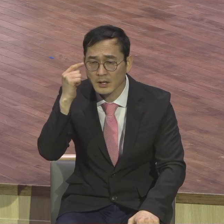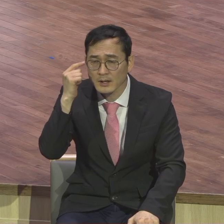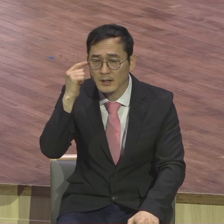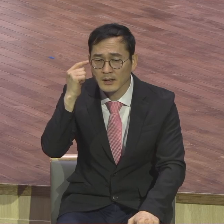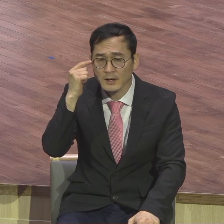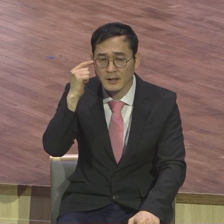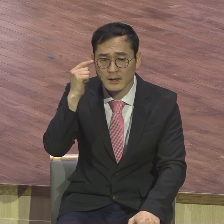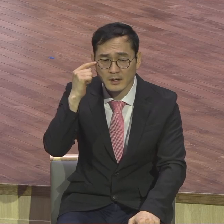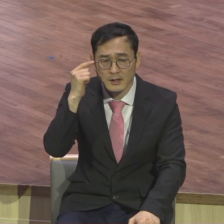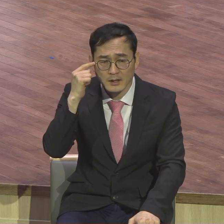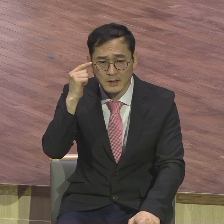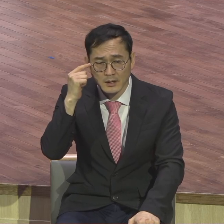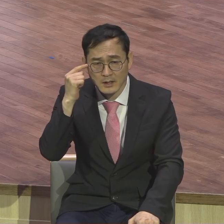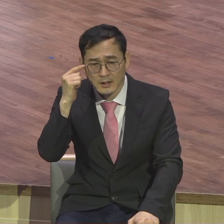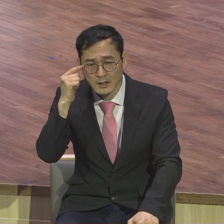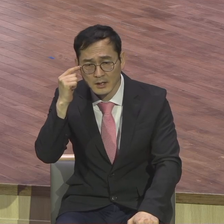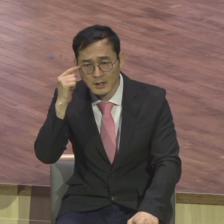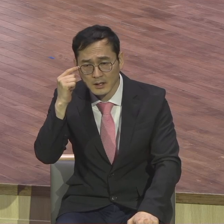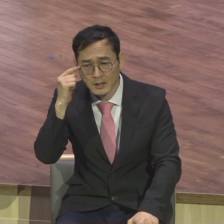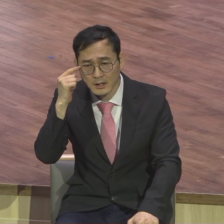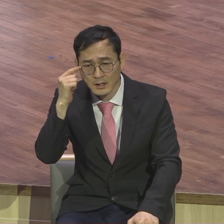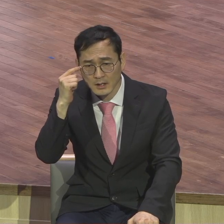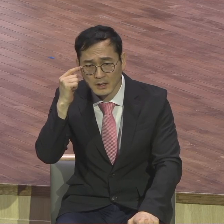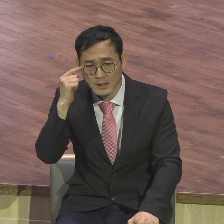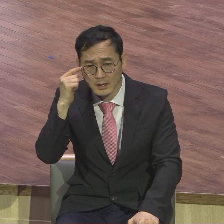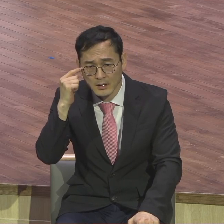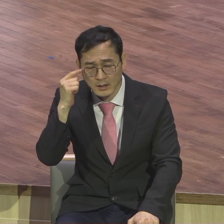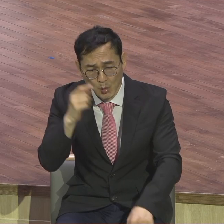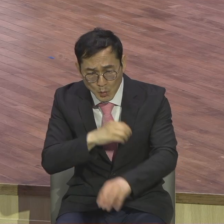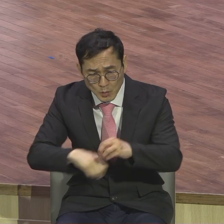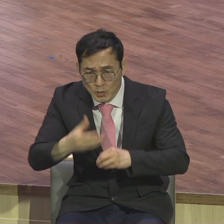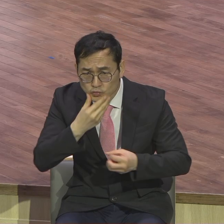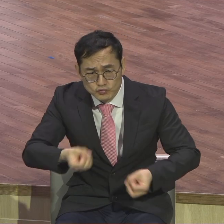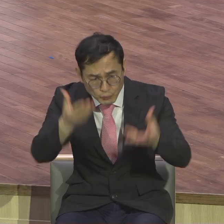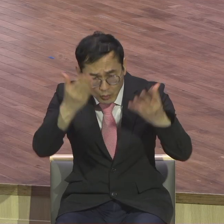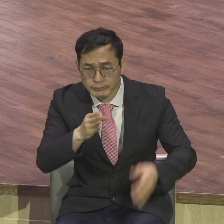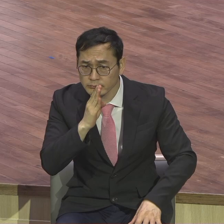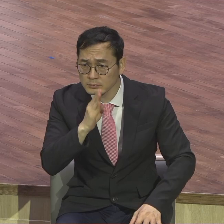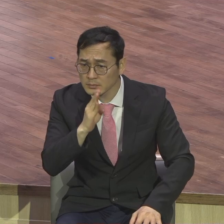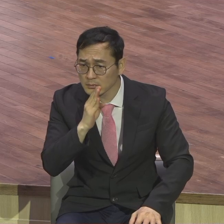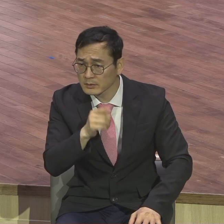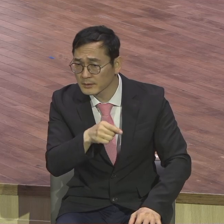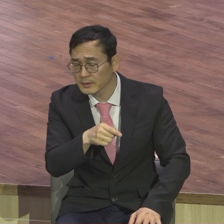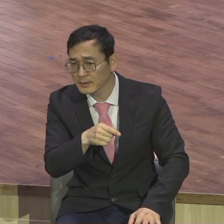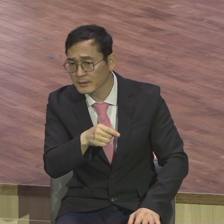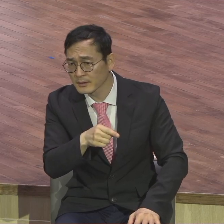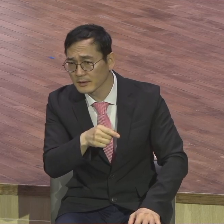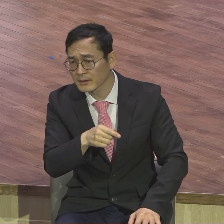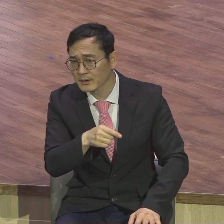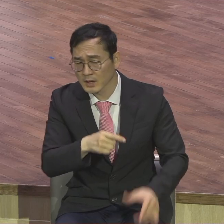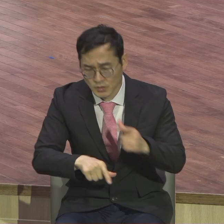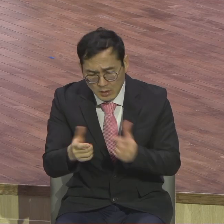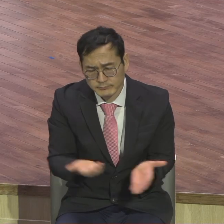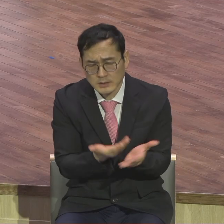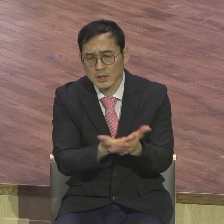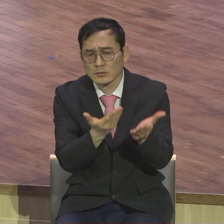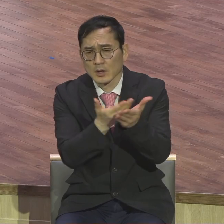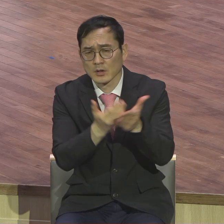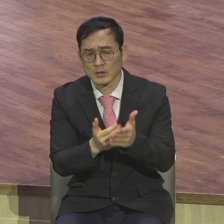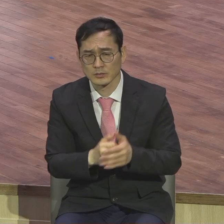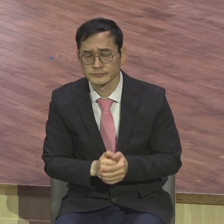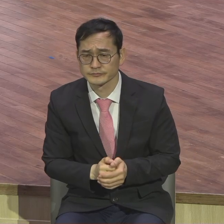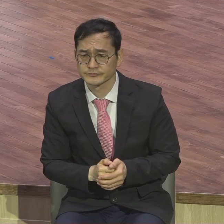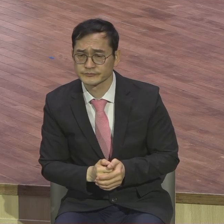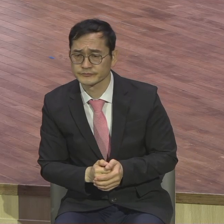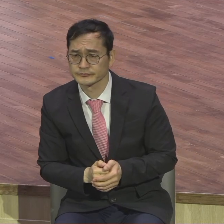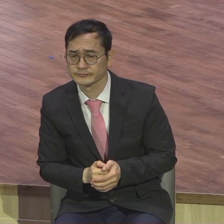이게 맞는 말입니까? 더 축복을 받아야죠. 더 축복하고 더 활성화되고 더 역사이 나고 더 간정이